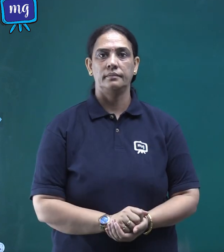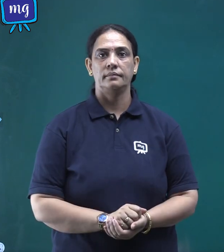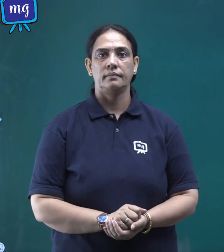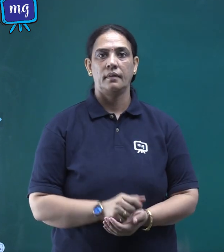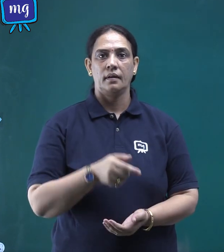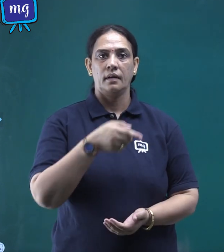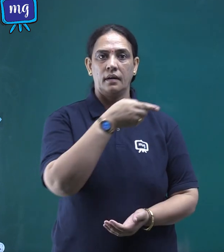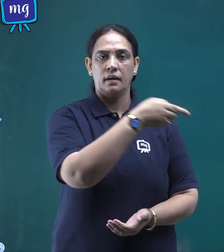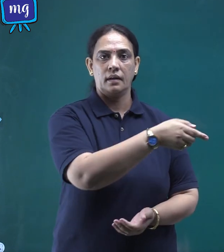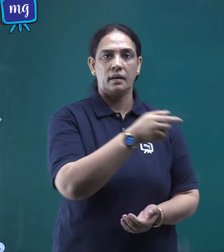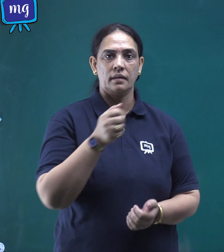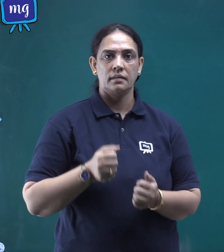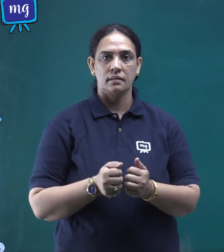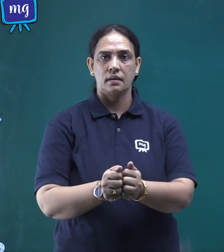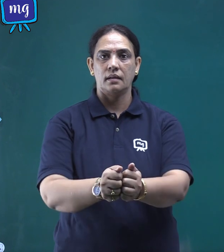मेरे साथ